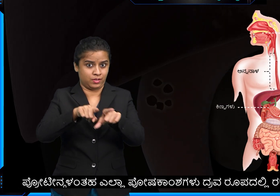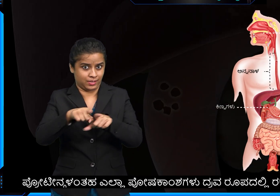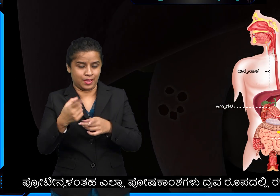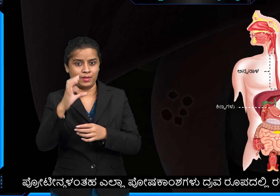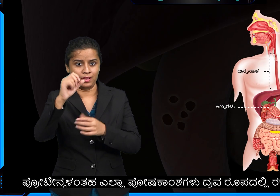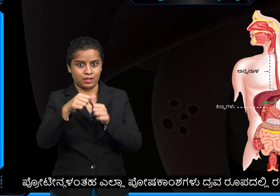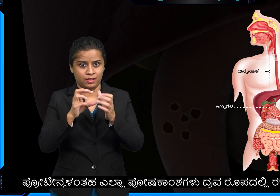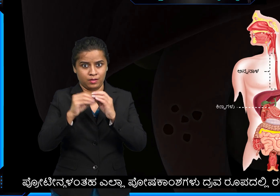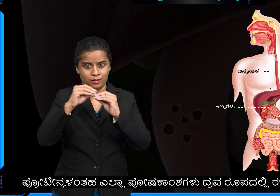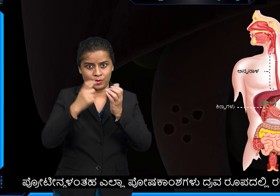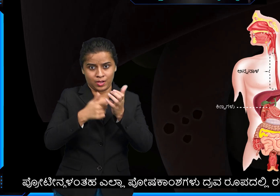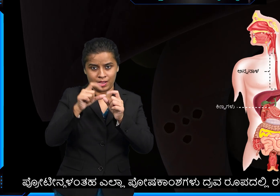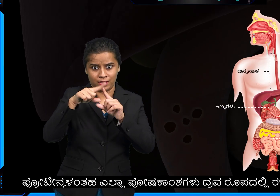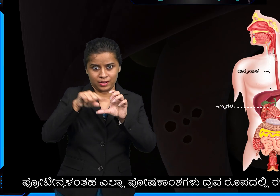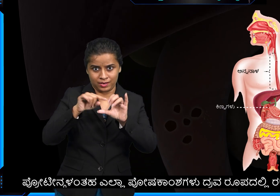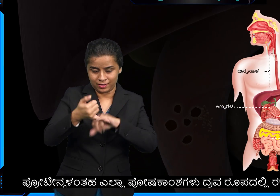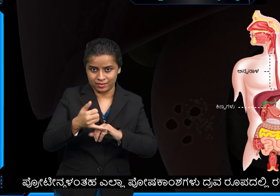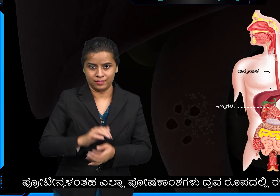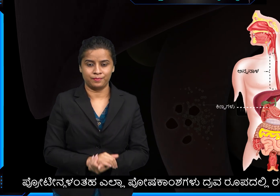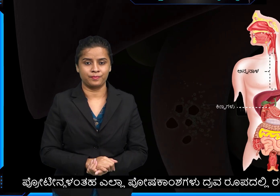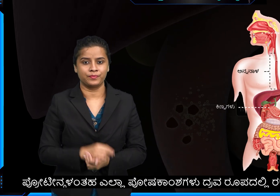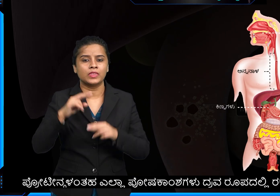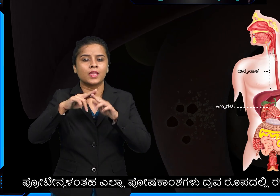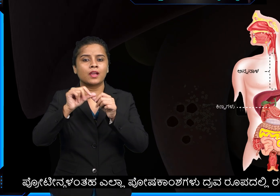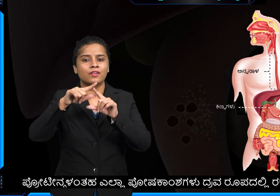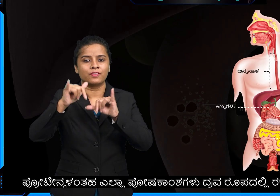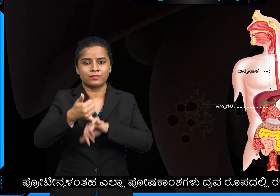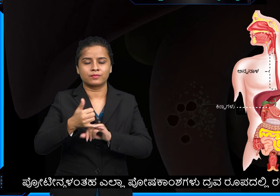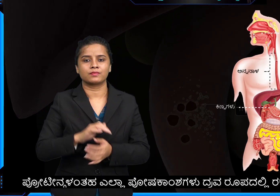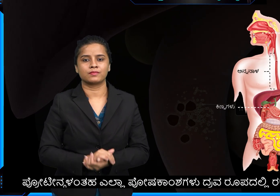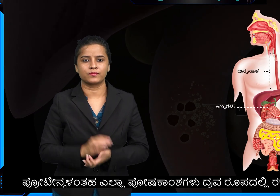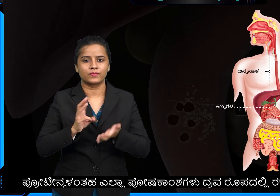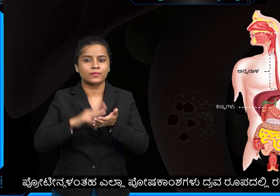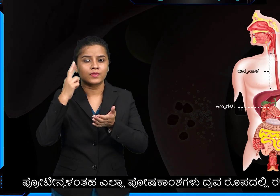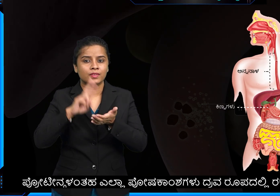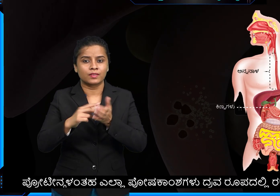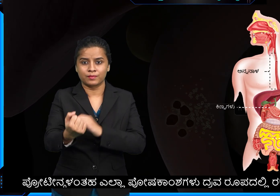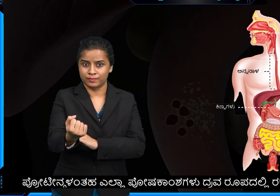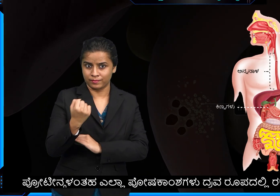ಪೋಷಕಾಂಶಗಳು ದ್ರವ ರೂಪದಲ್ಲಿ ರಕ್ತಕ್ಕೆ ಹೀರಲ್ಪಡುತ್ತವೆ.